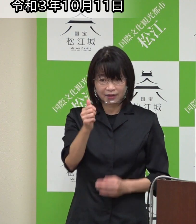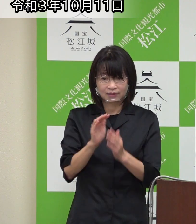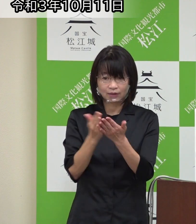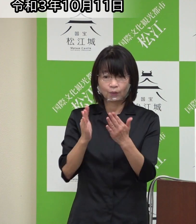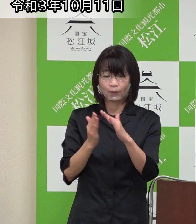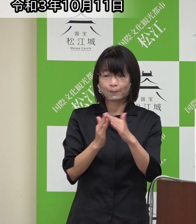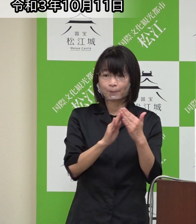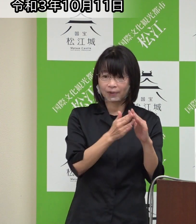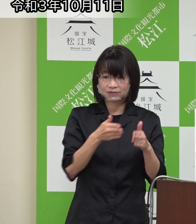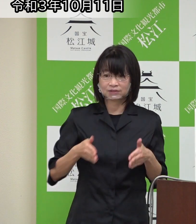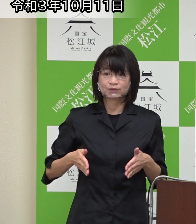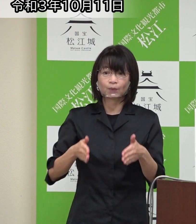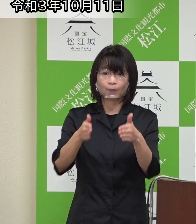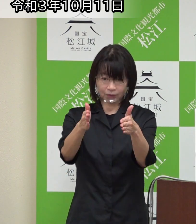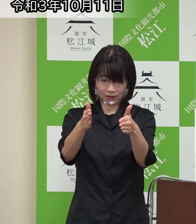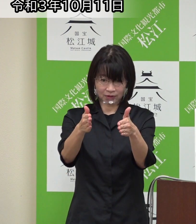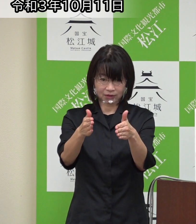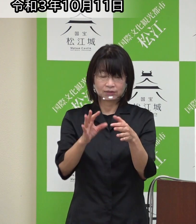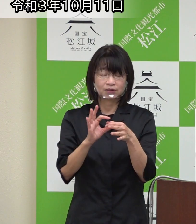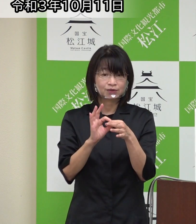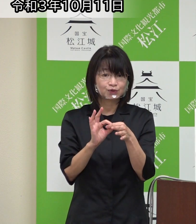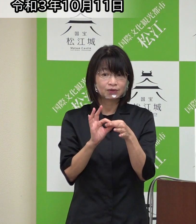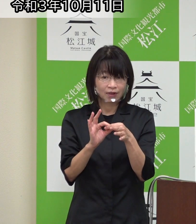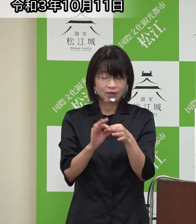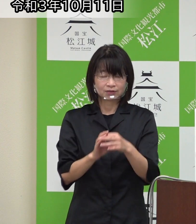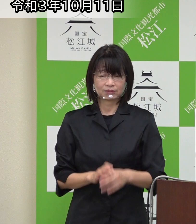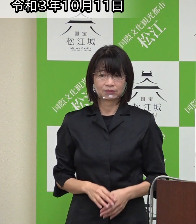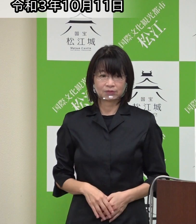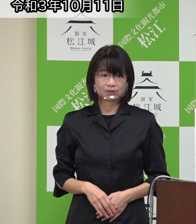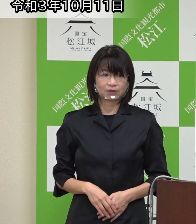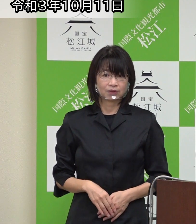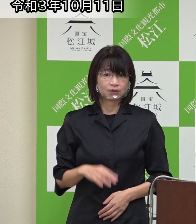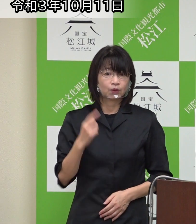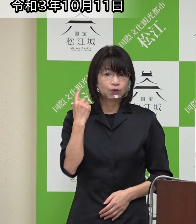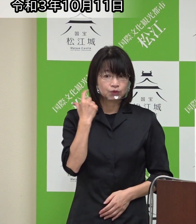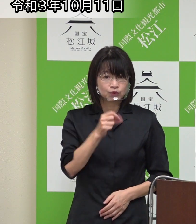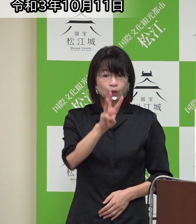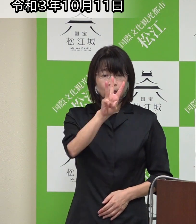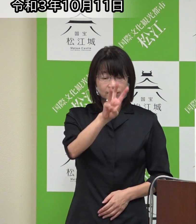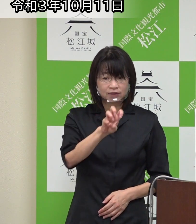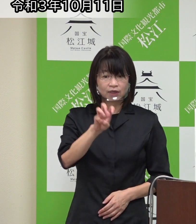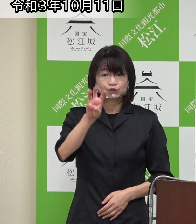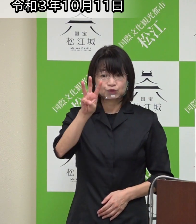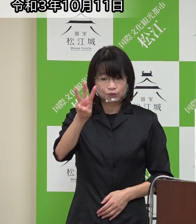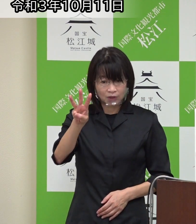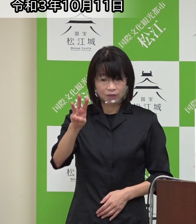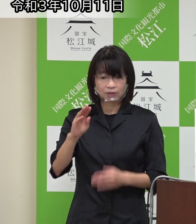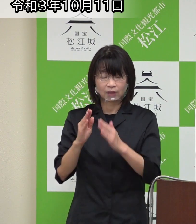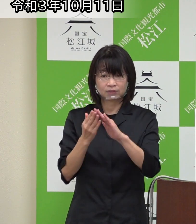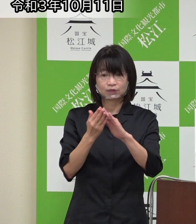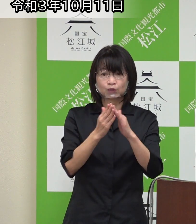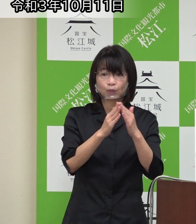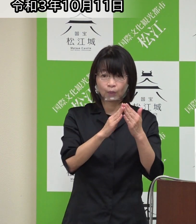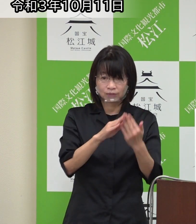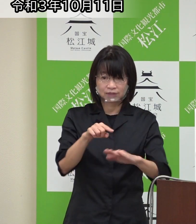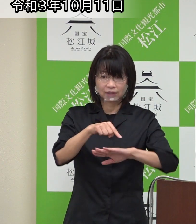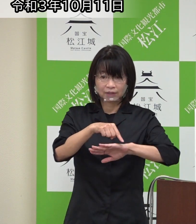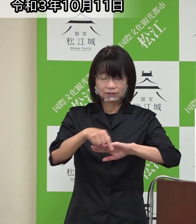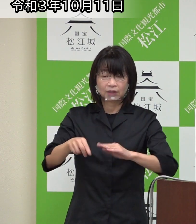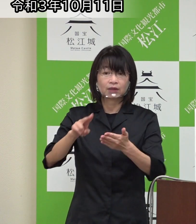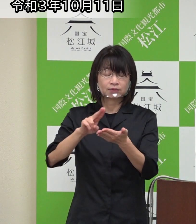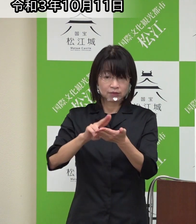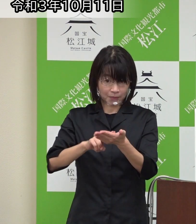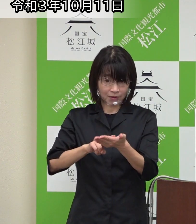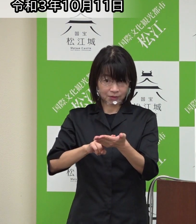験についてお伺いしたいんですけれども、はい、まず、昭和33年に都市計画決定がされた、